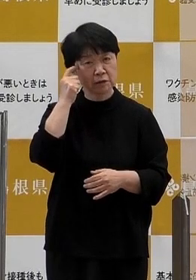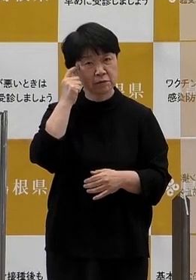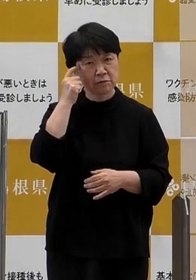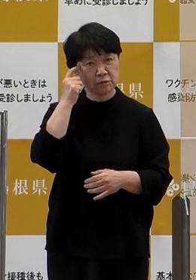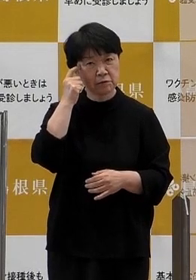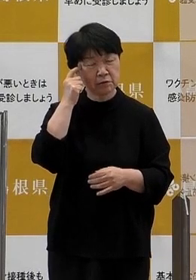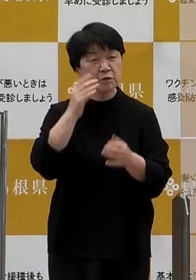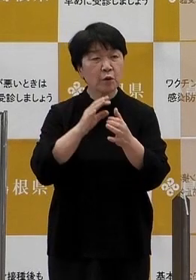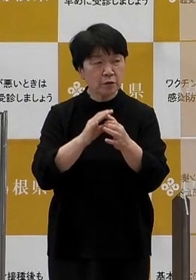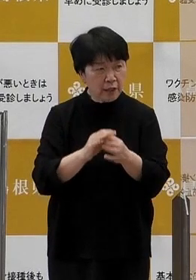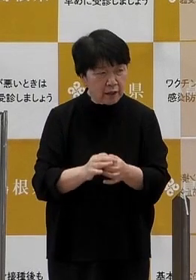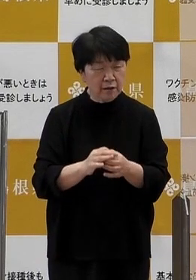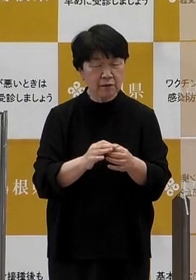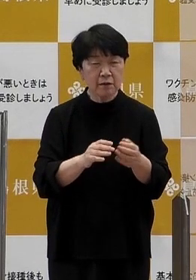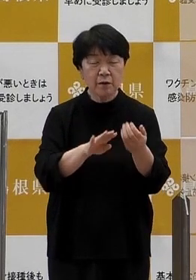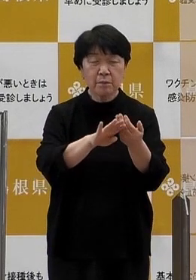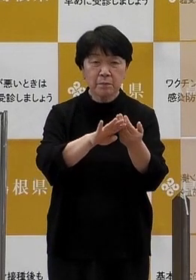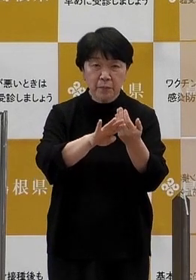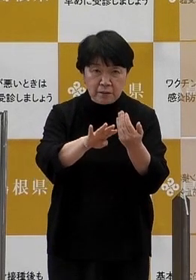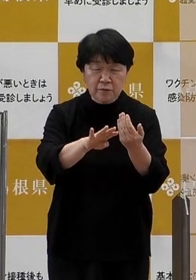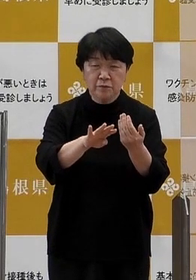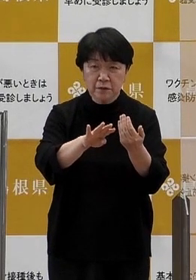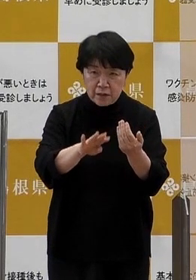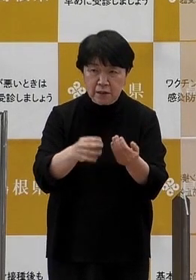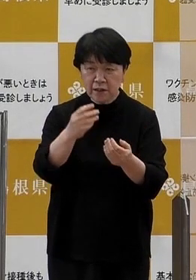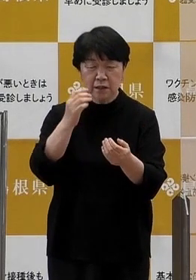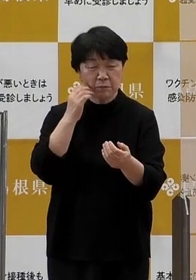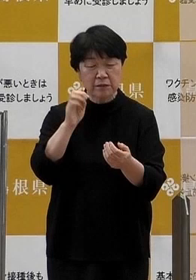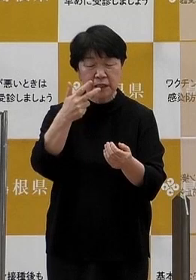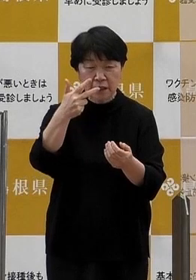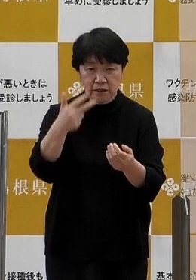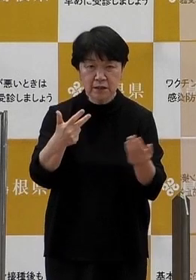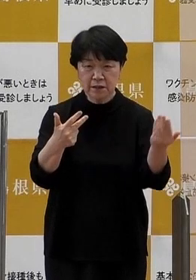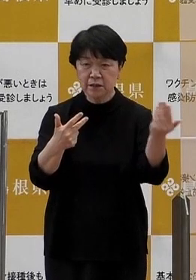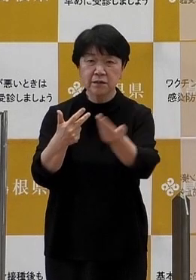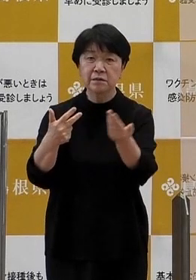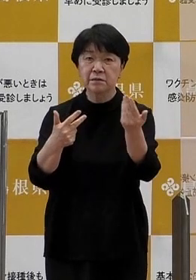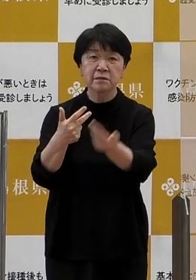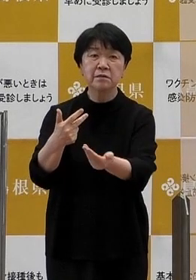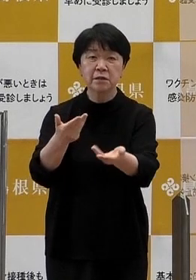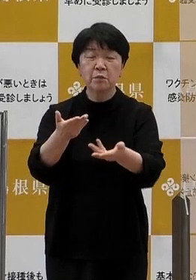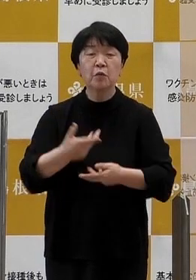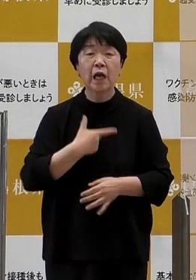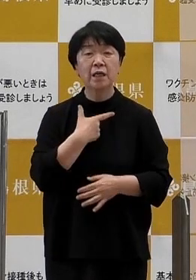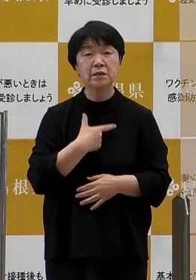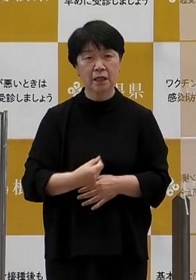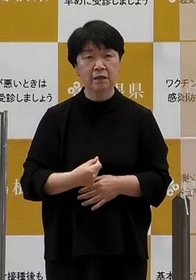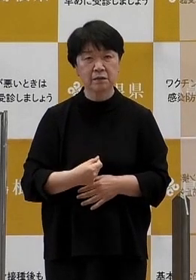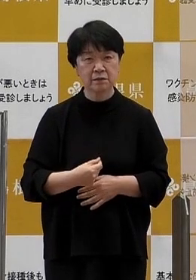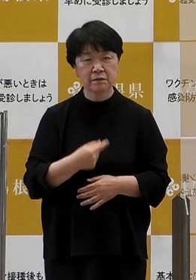別途取材をしていただければというふうに思いますけど、推測としては危機感がないか、